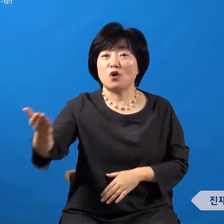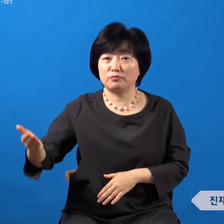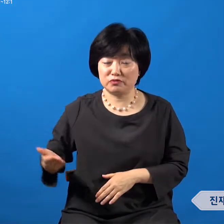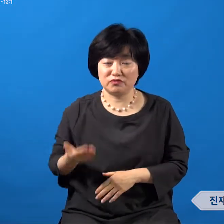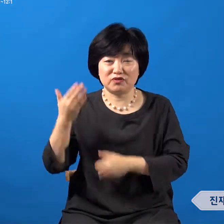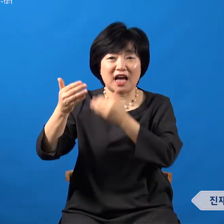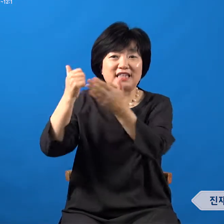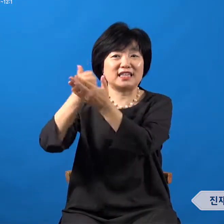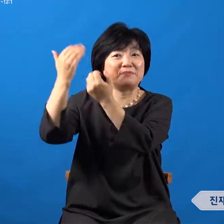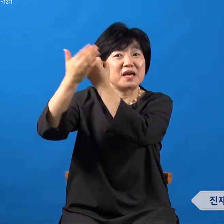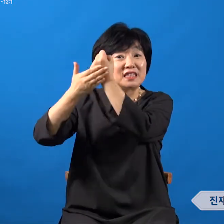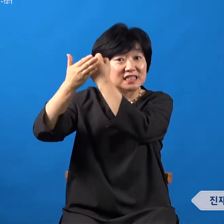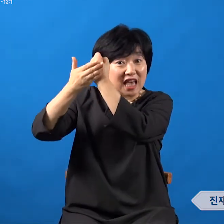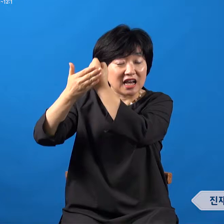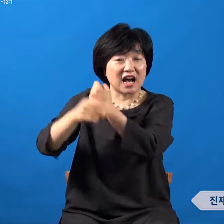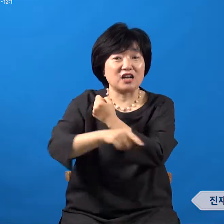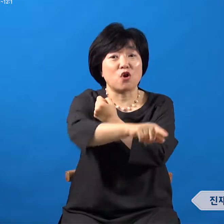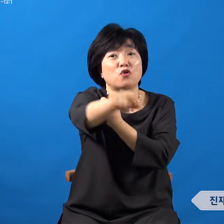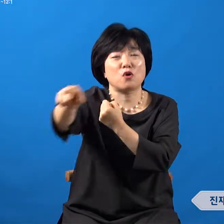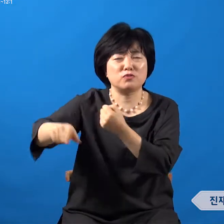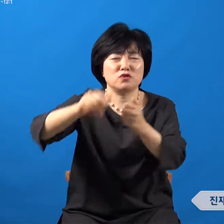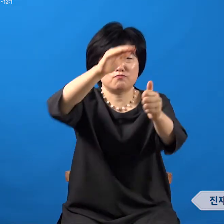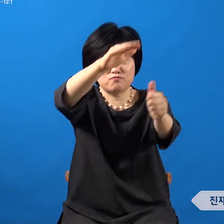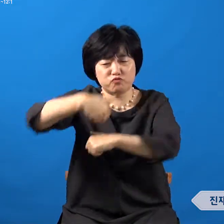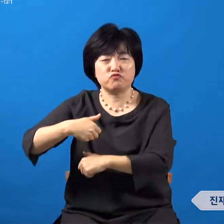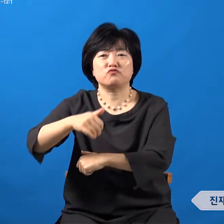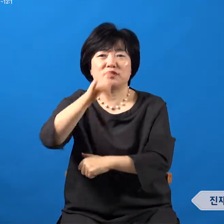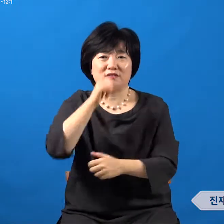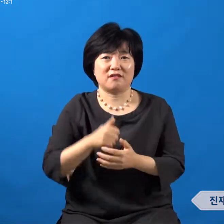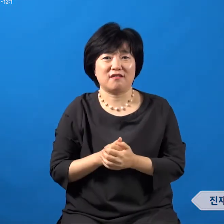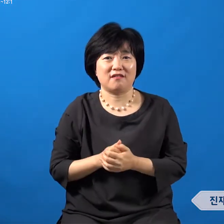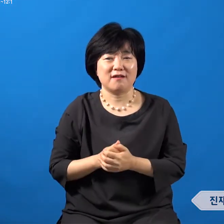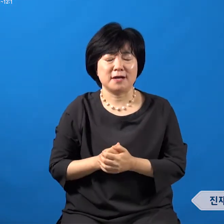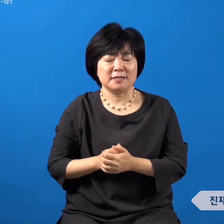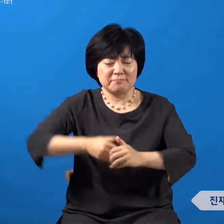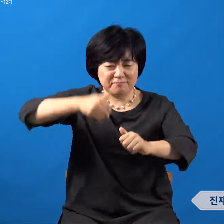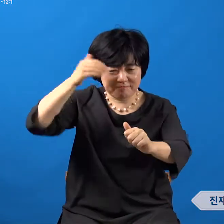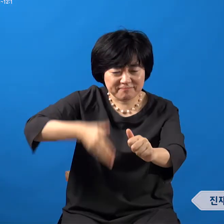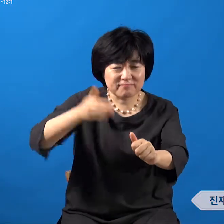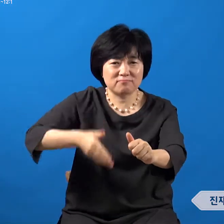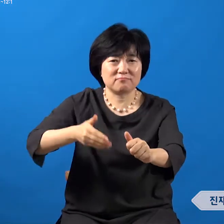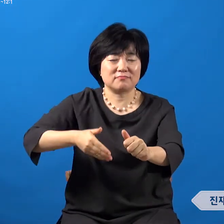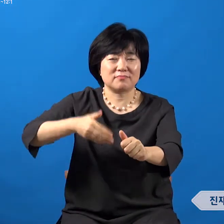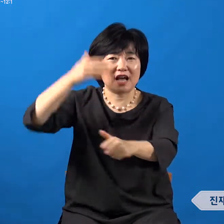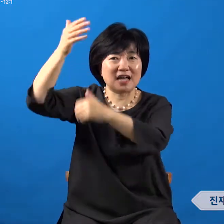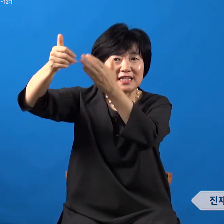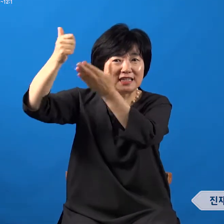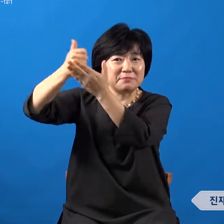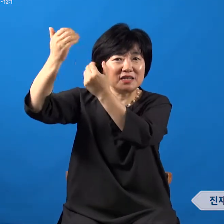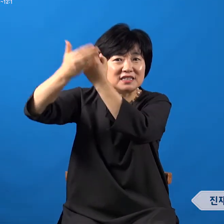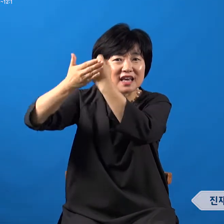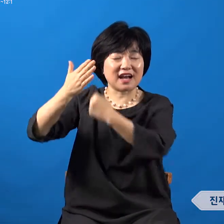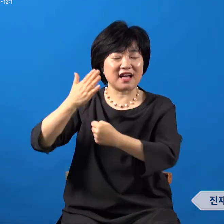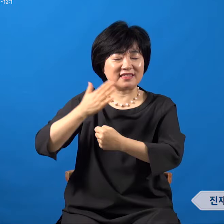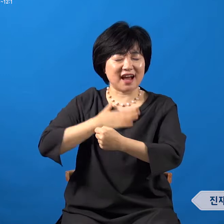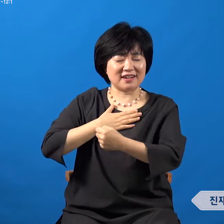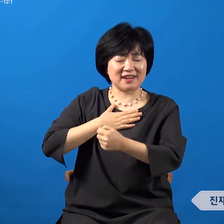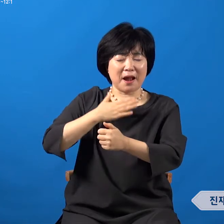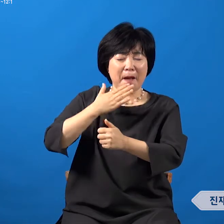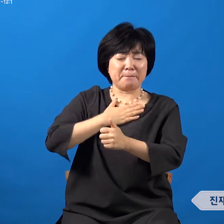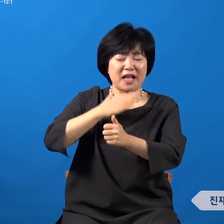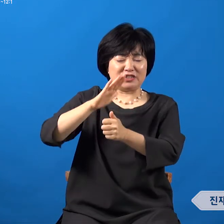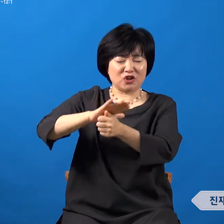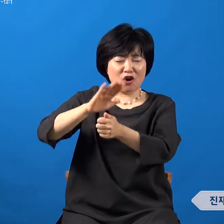은혜가 나를 강권하시고 계십니다. 하나님의 은혜가 우리를 향해서 만지시며